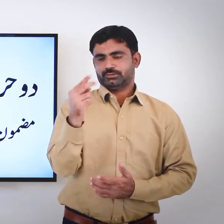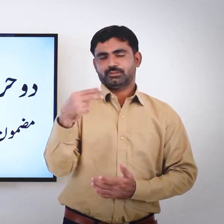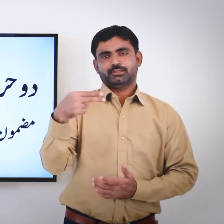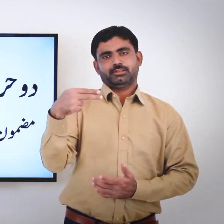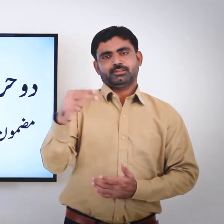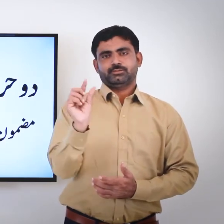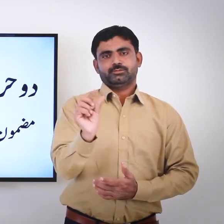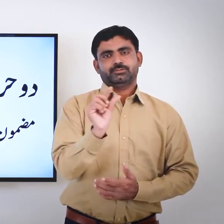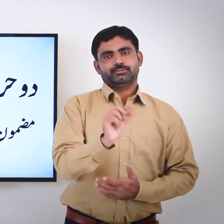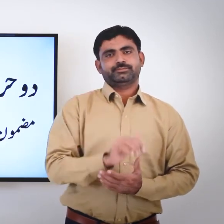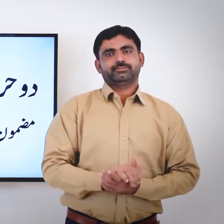حرفی الفاظ۔